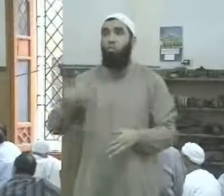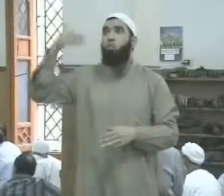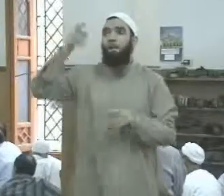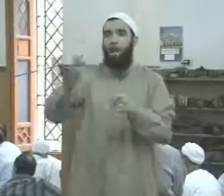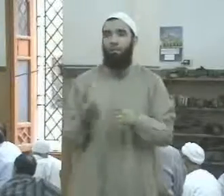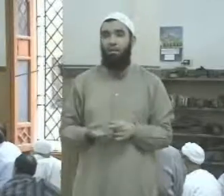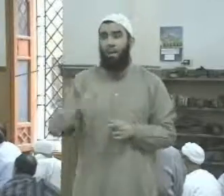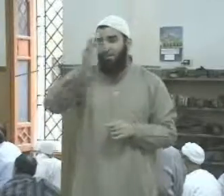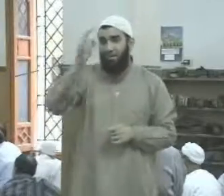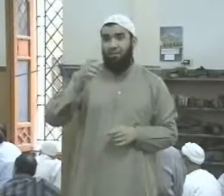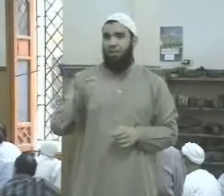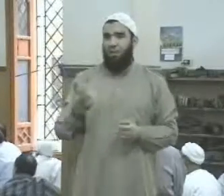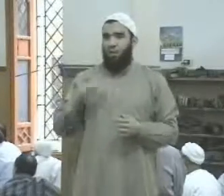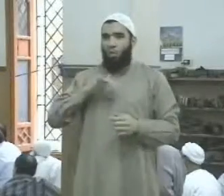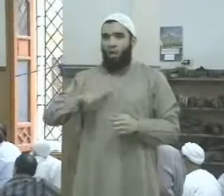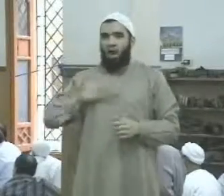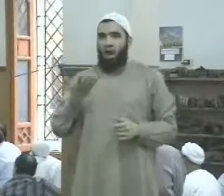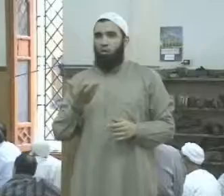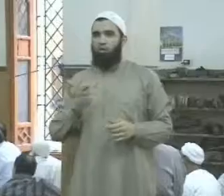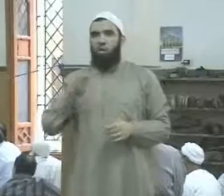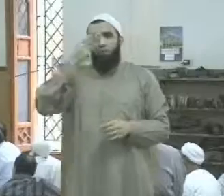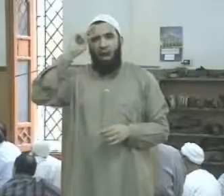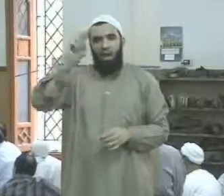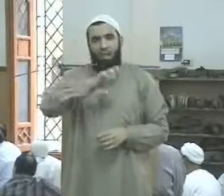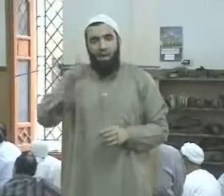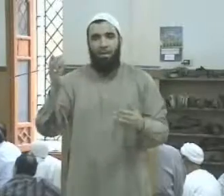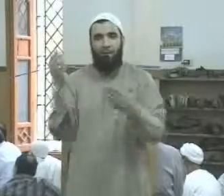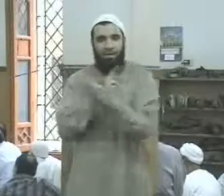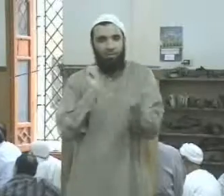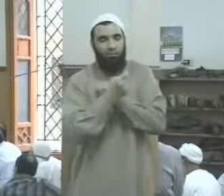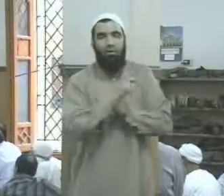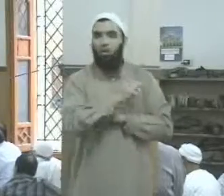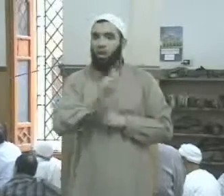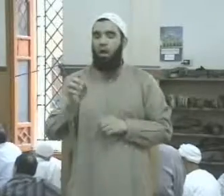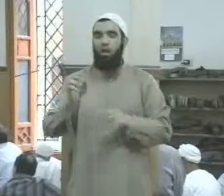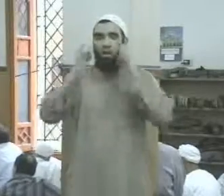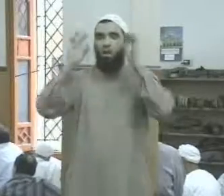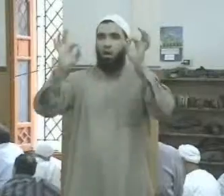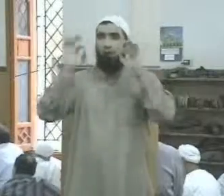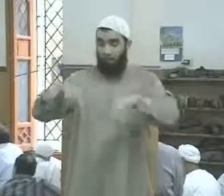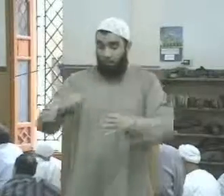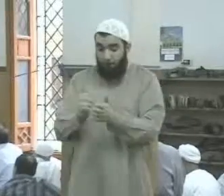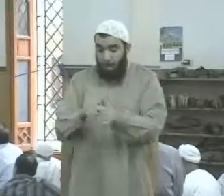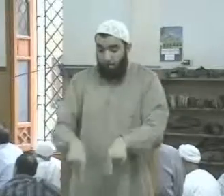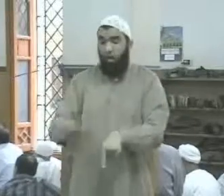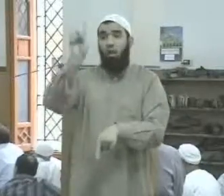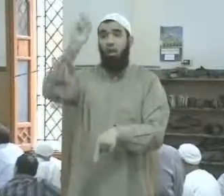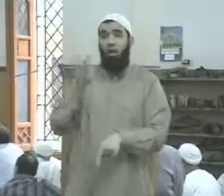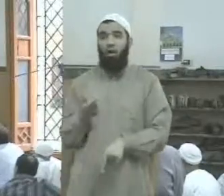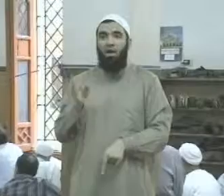ربها لن تنسى معناها ولا كمناها، وكل انسان منا قادر على